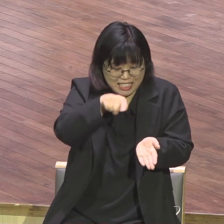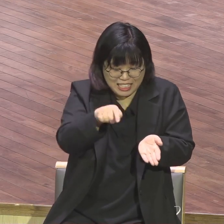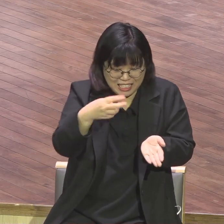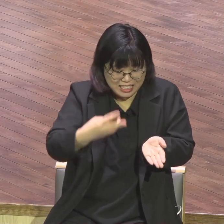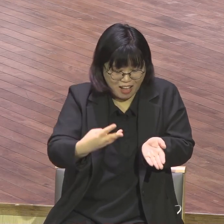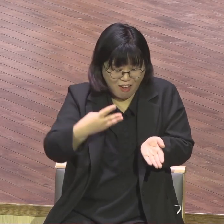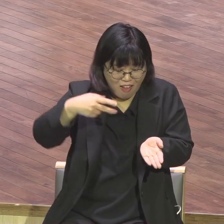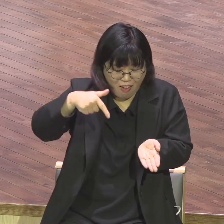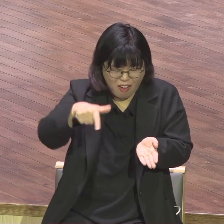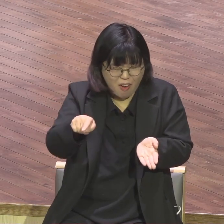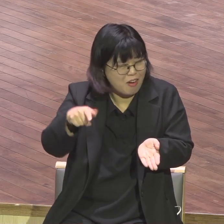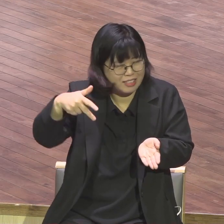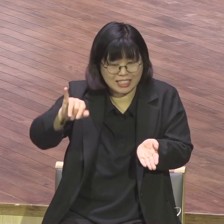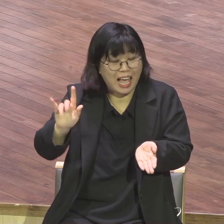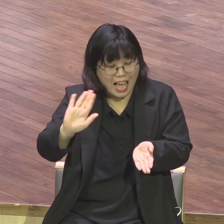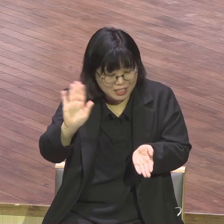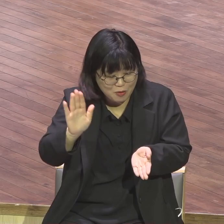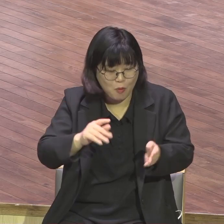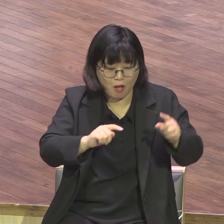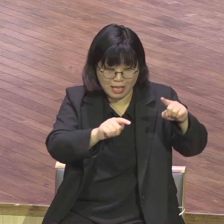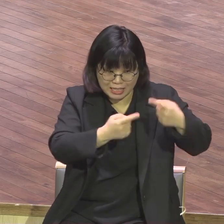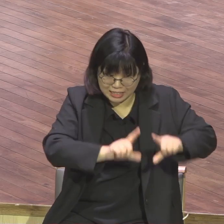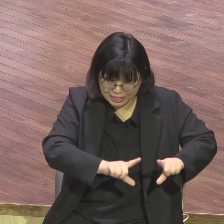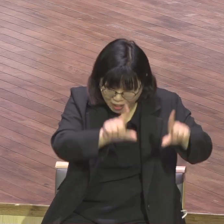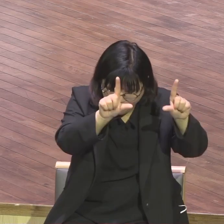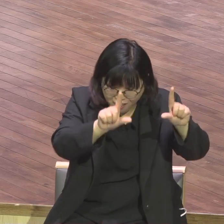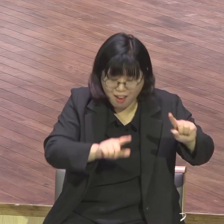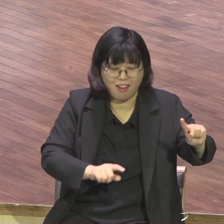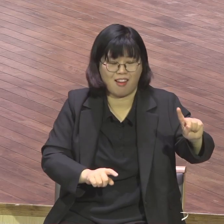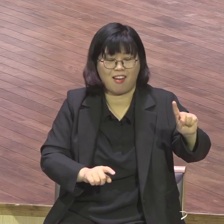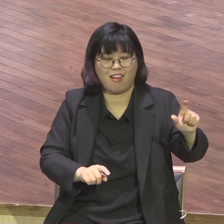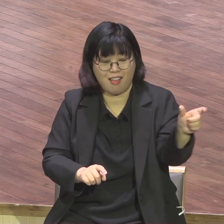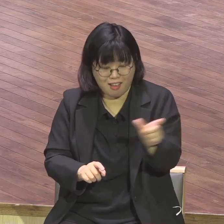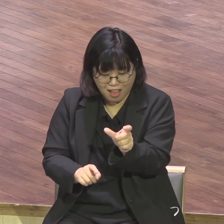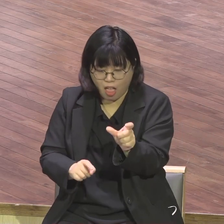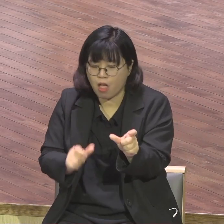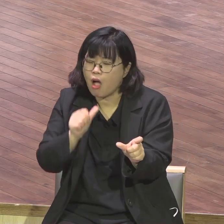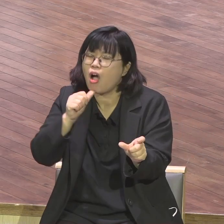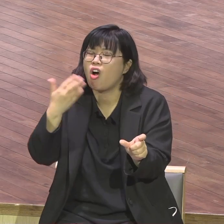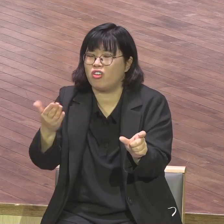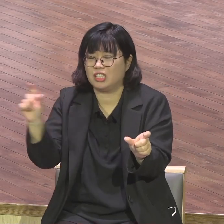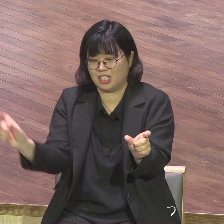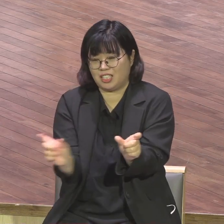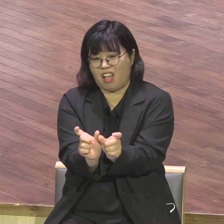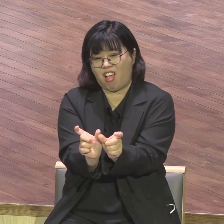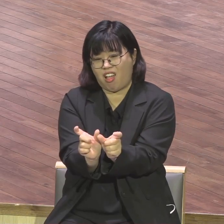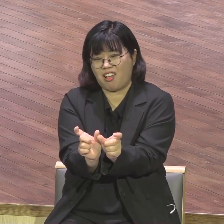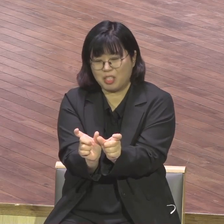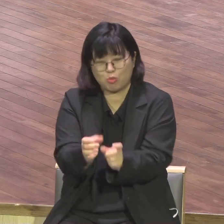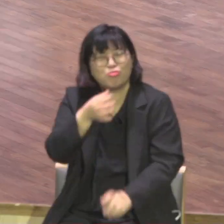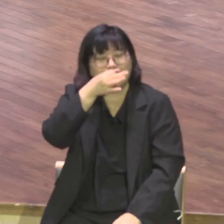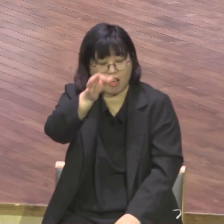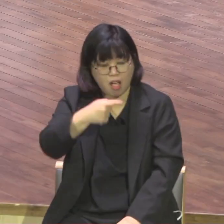제가 이렇게 웃자고 드린 말씀인데 정말